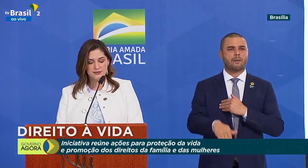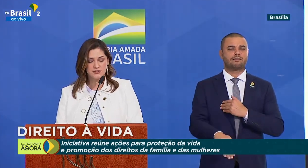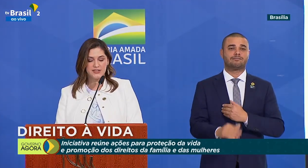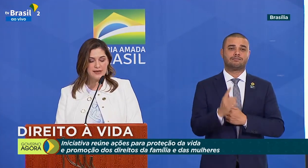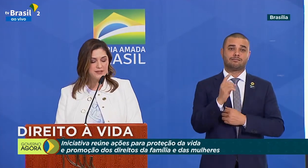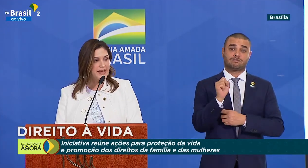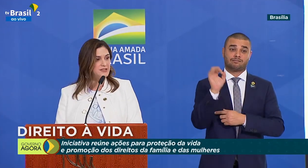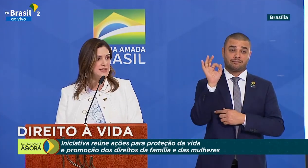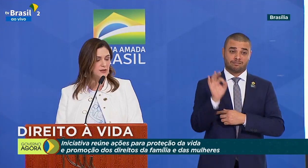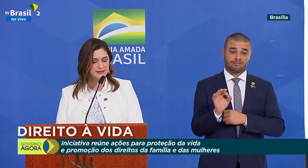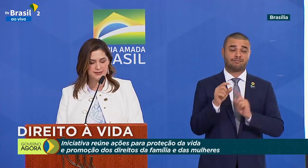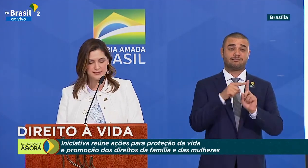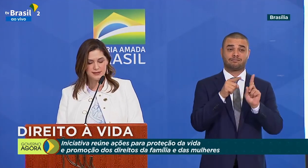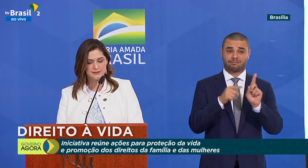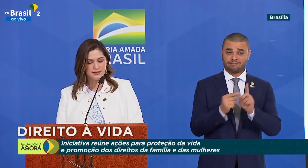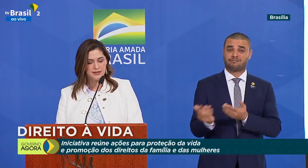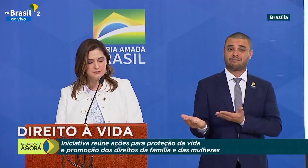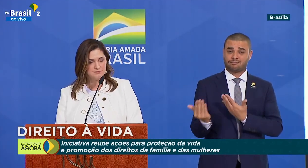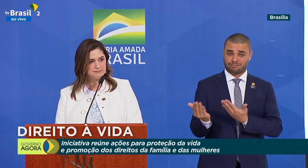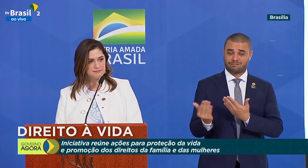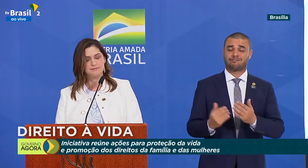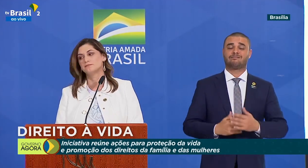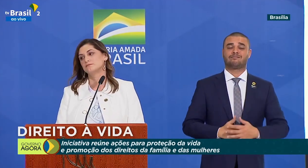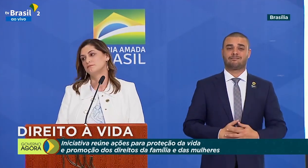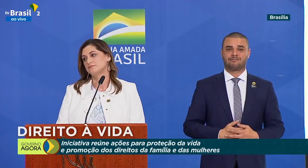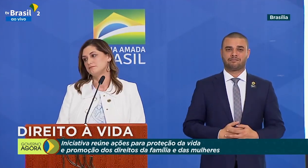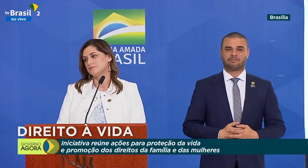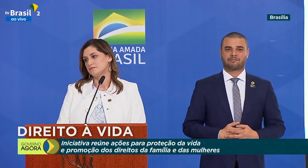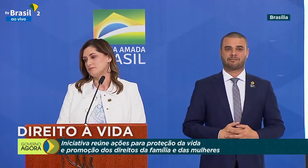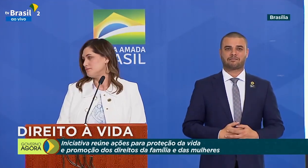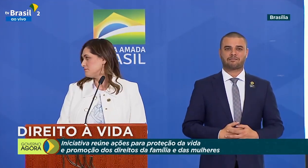cento nos índices de gravidez na adolescência é